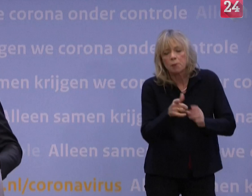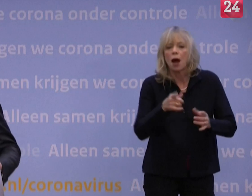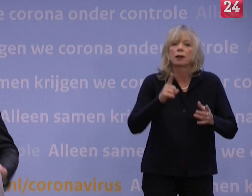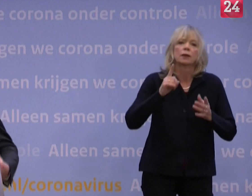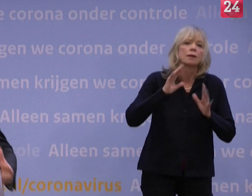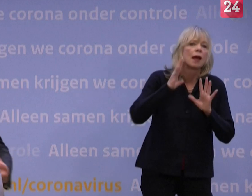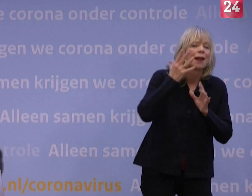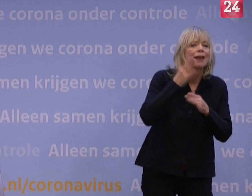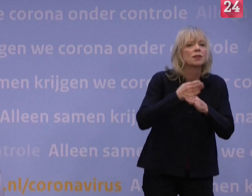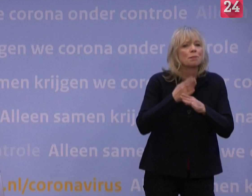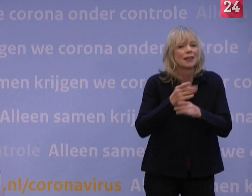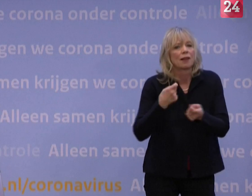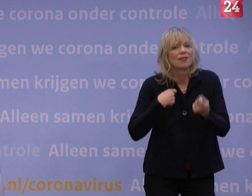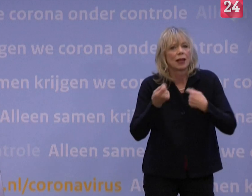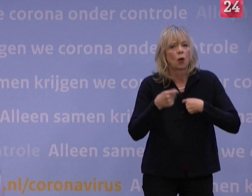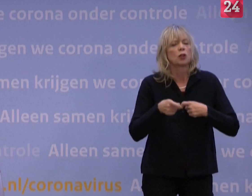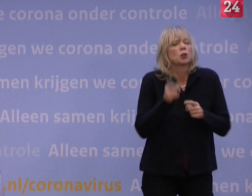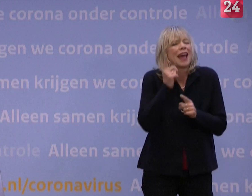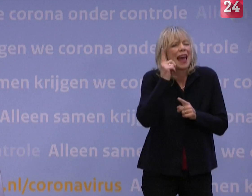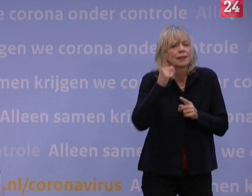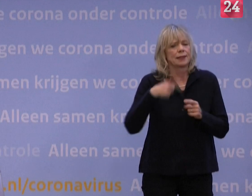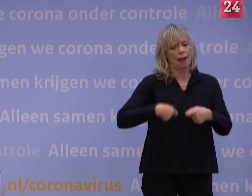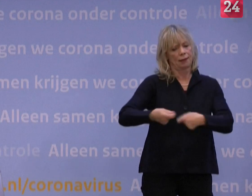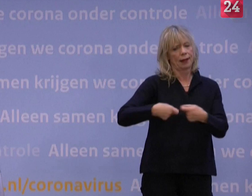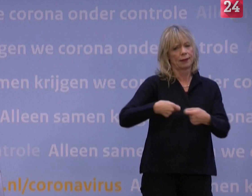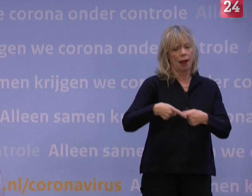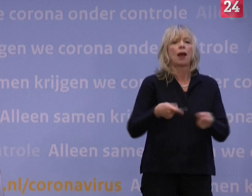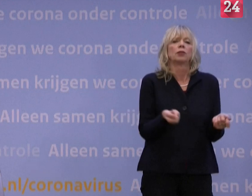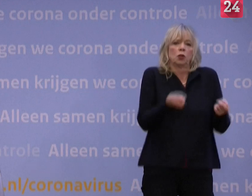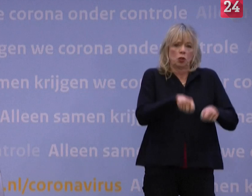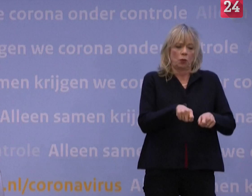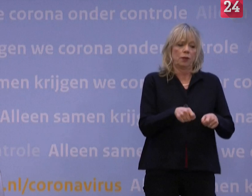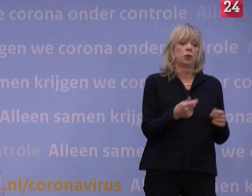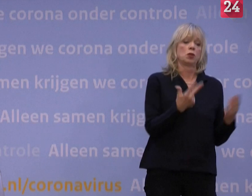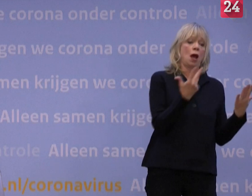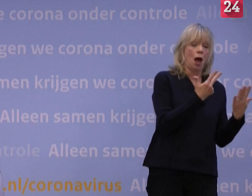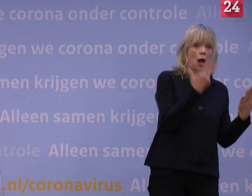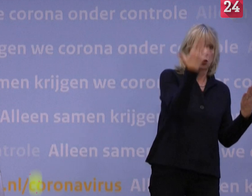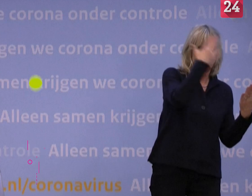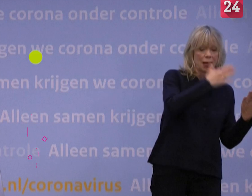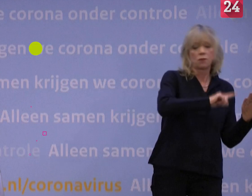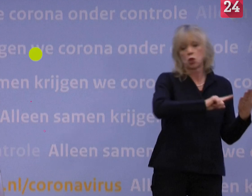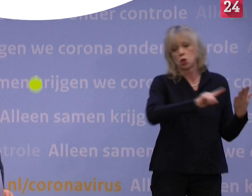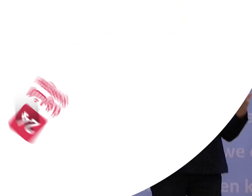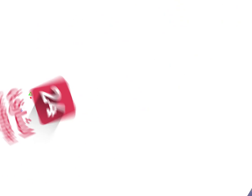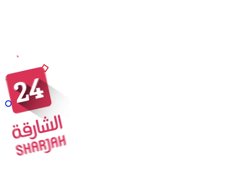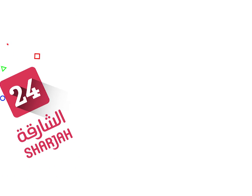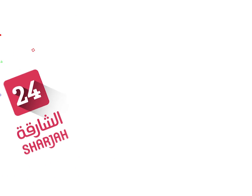zogenaamde essentiële detailhandel gesloten dus 8 uur 's avonds en 6 uur 's morgens